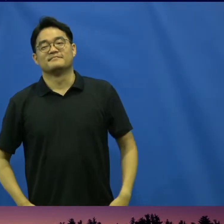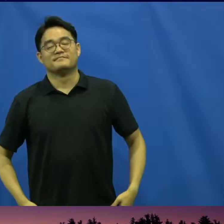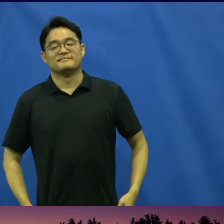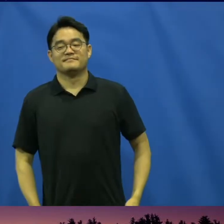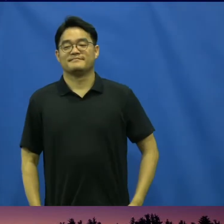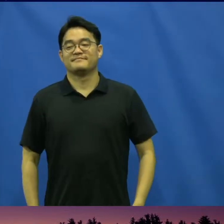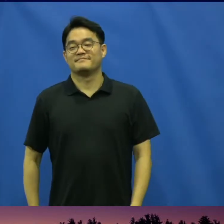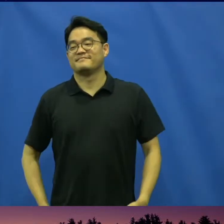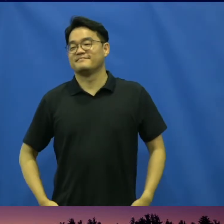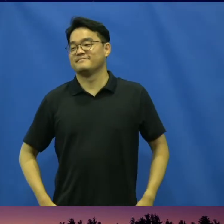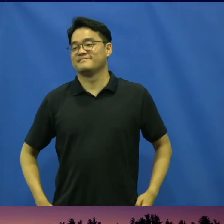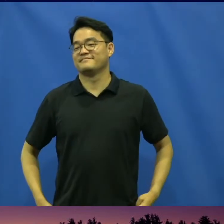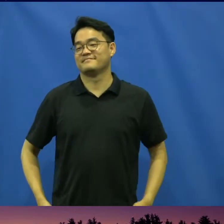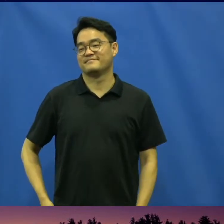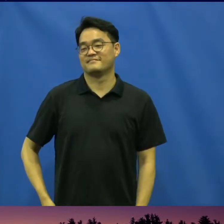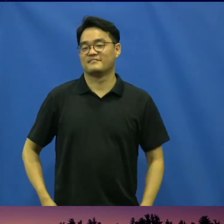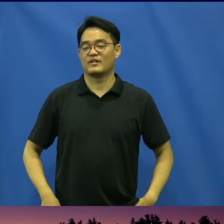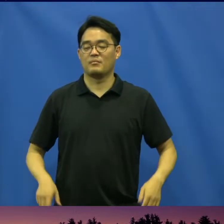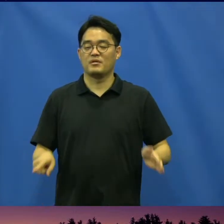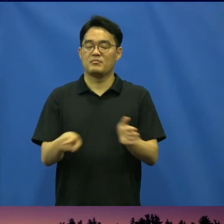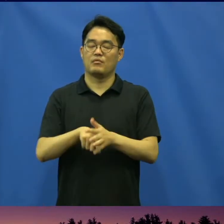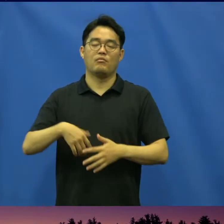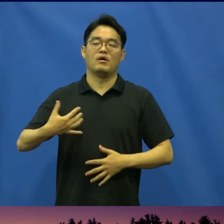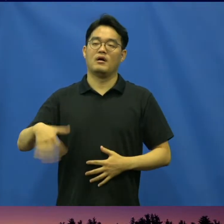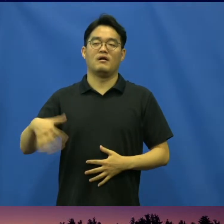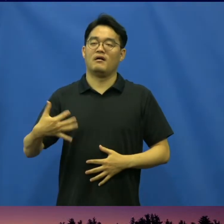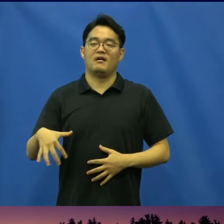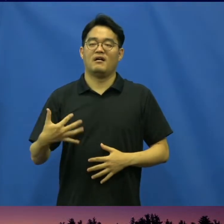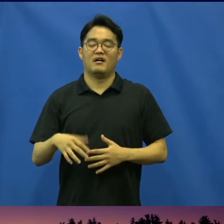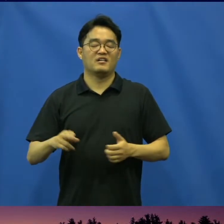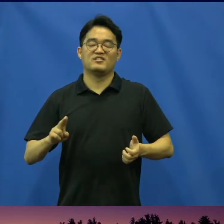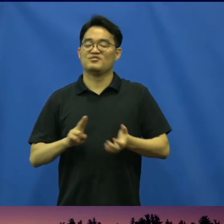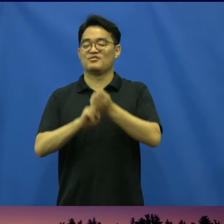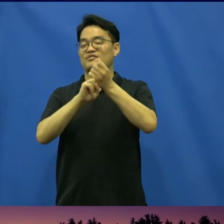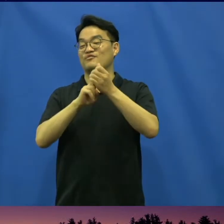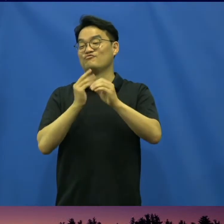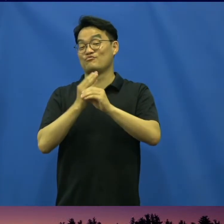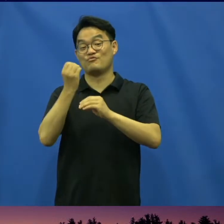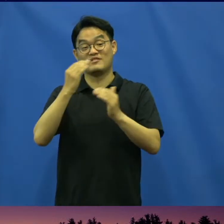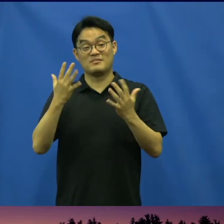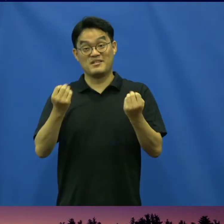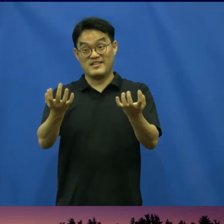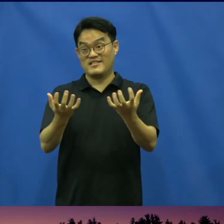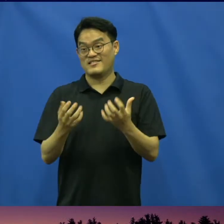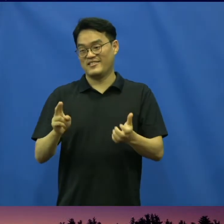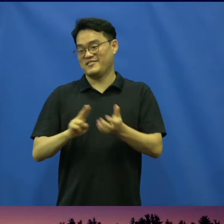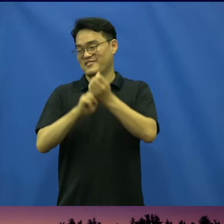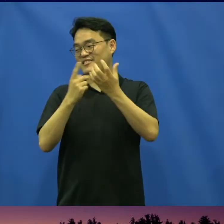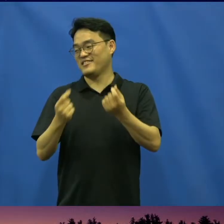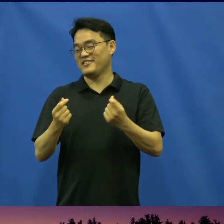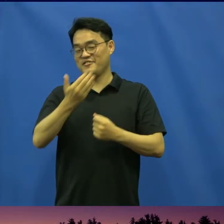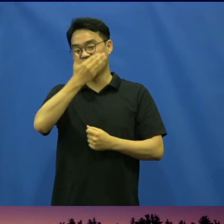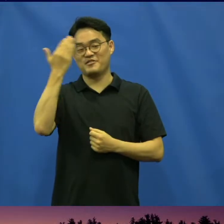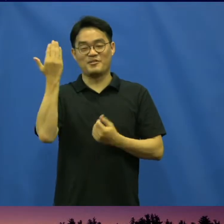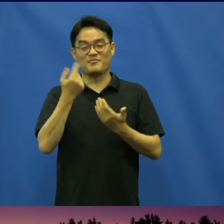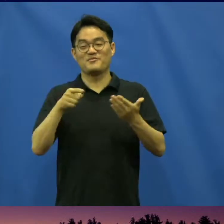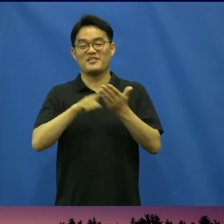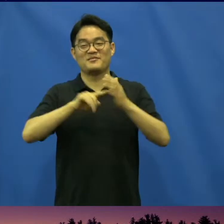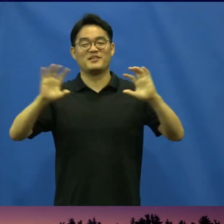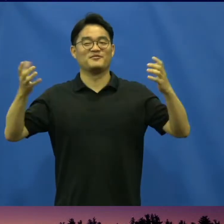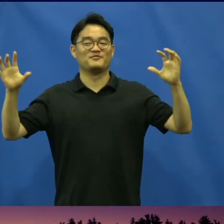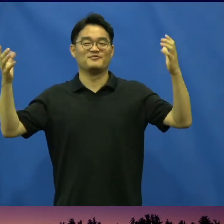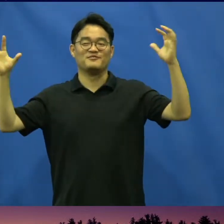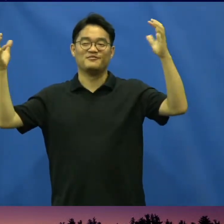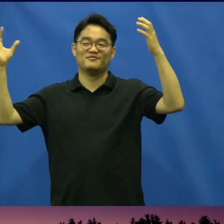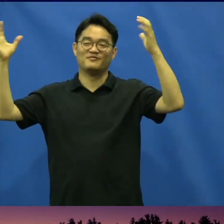대단해요, 그죠? 대단해요, 중고등부들이 이렇게 온다는 게 기적이에요, 기적. 자, 우리 청년부를 위해서 한번 박수하겠습니다.